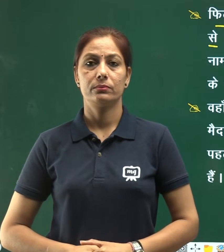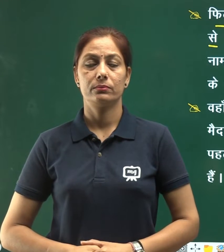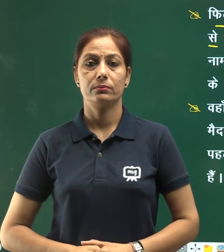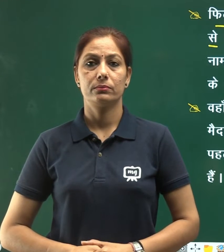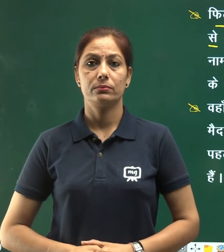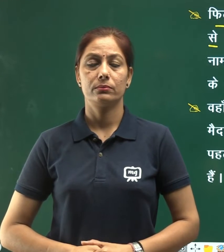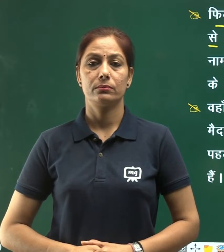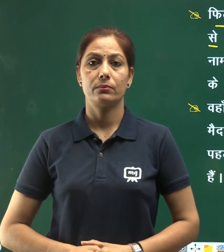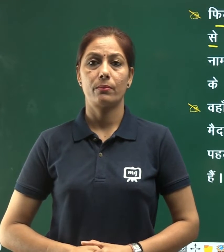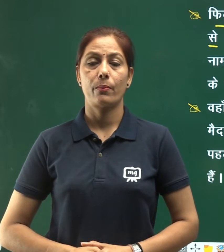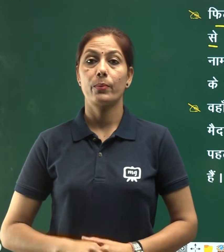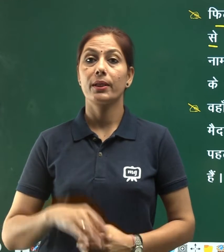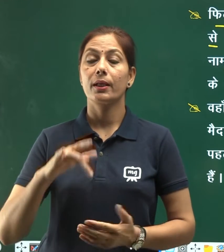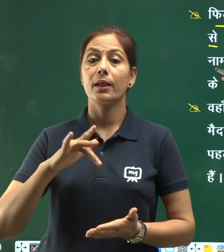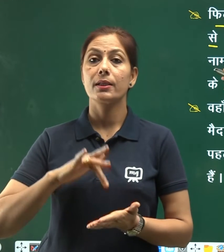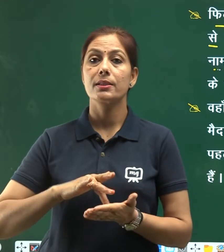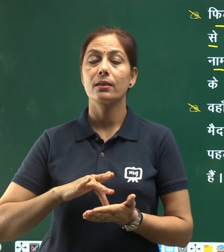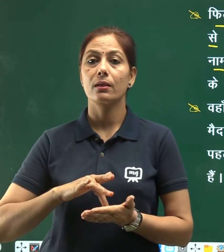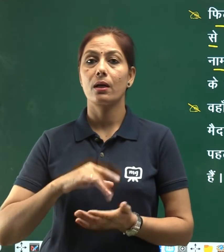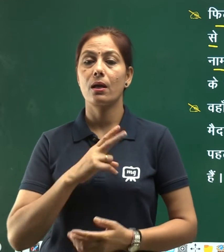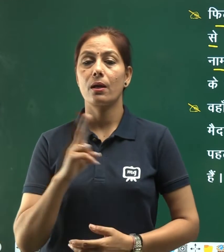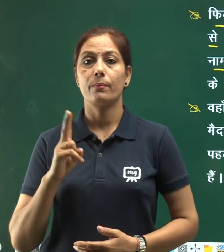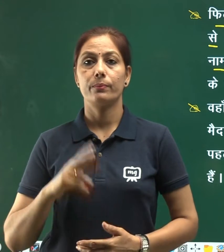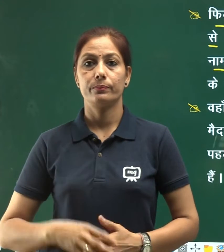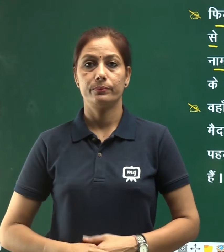पालसिट नाम के गांव में